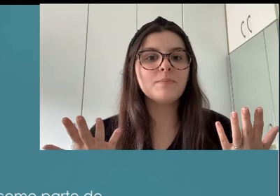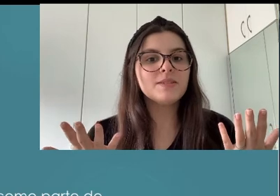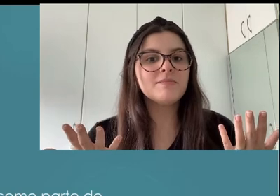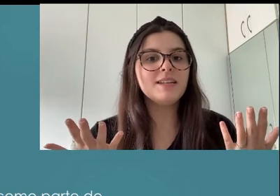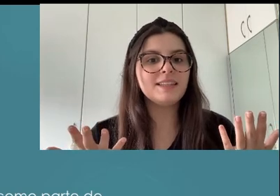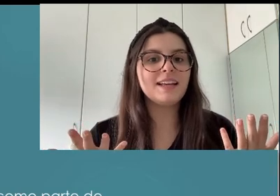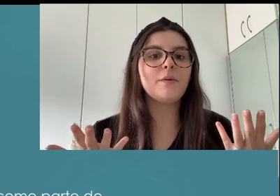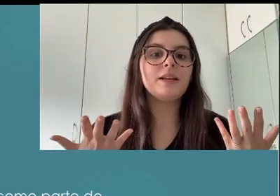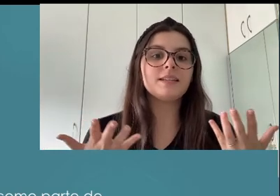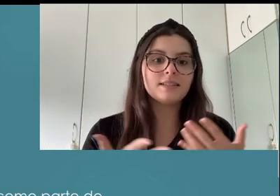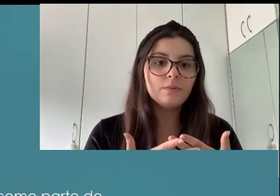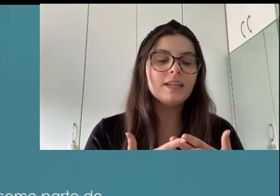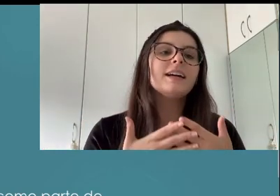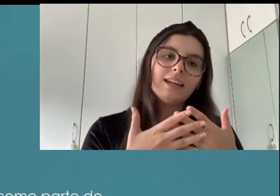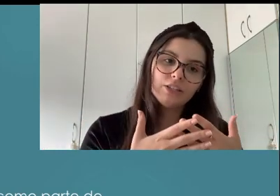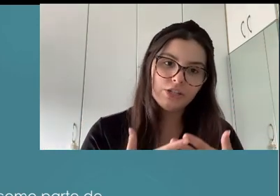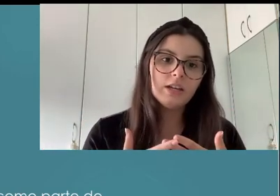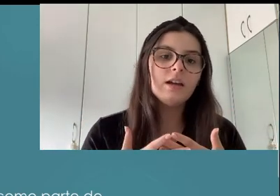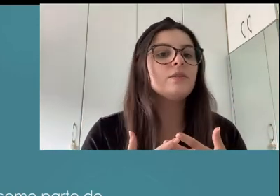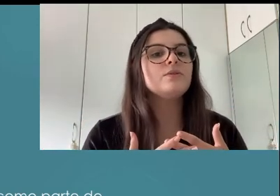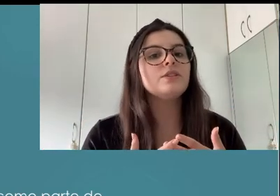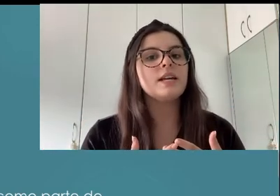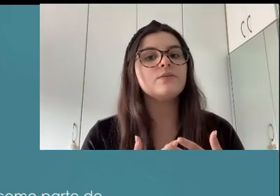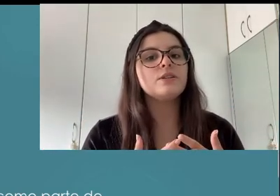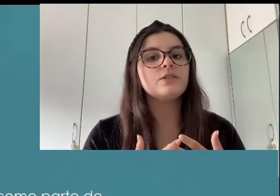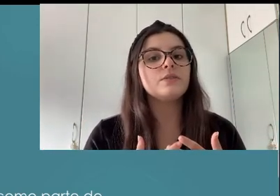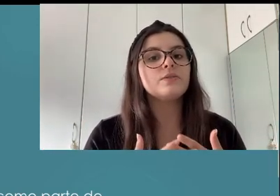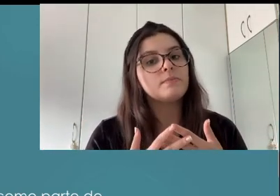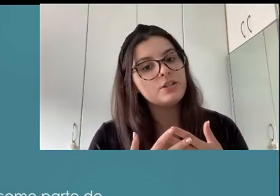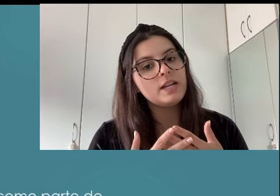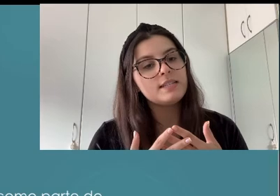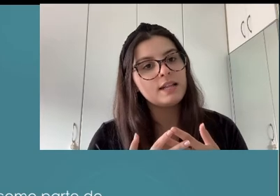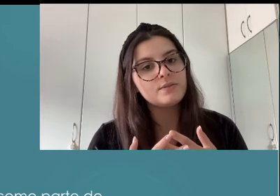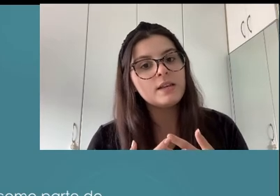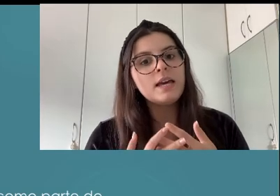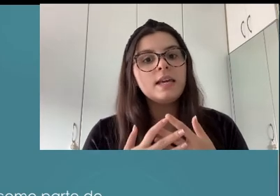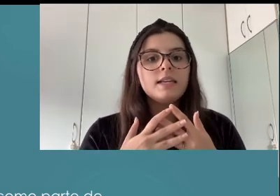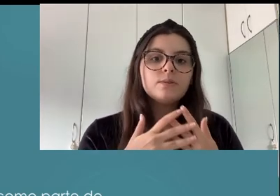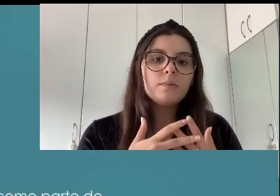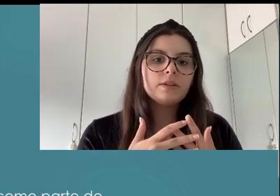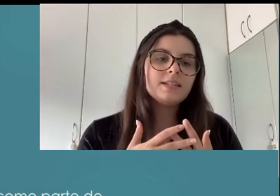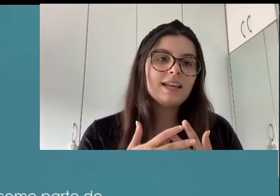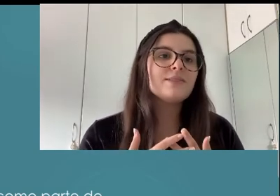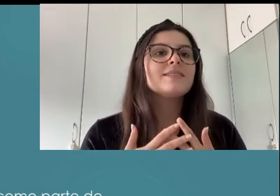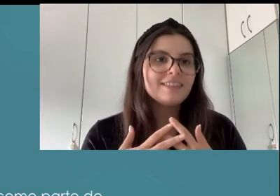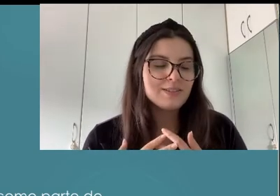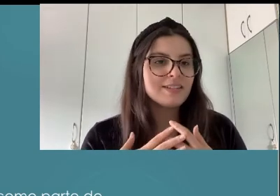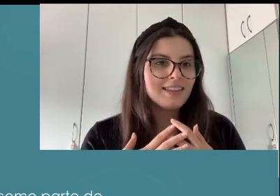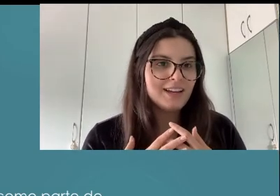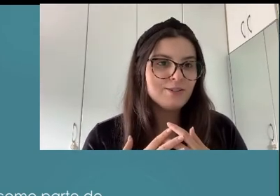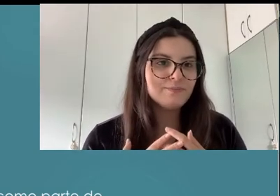que possibilitem a ampliação e garantia dos direitos de indivíduos marginalizados e subalternizados